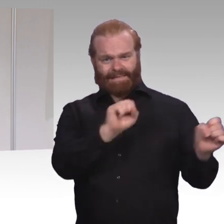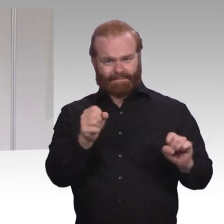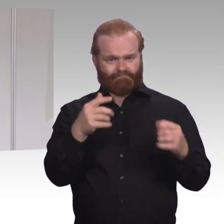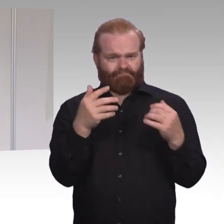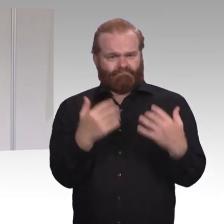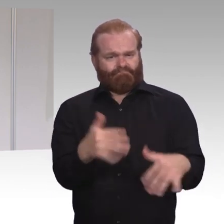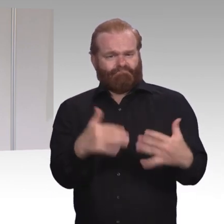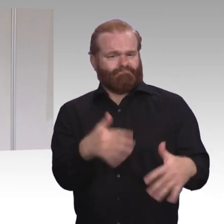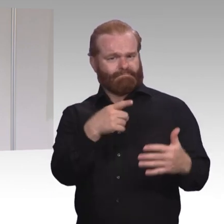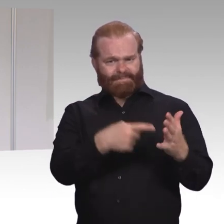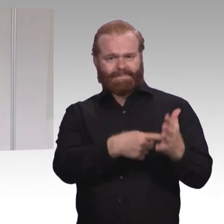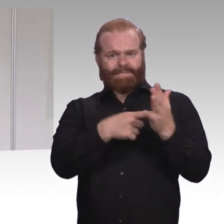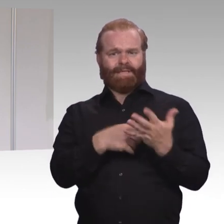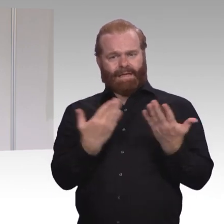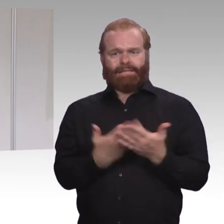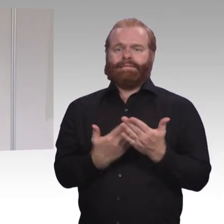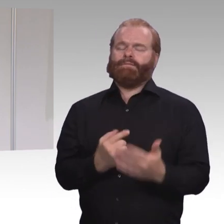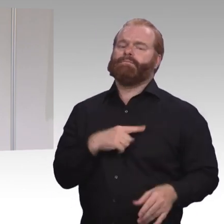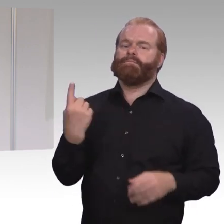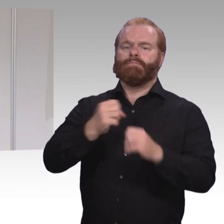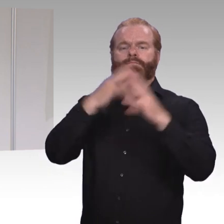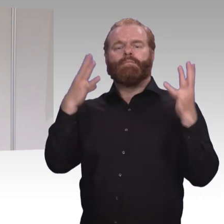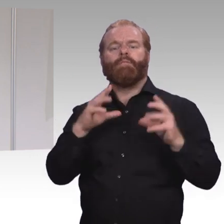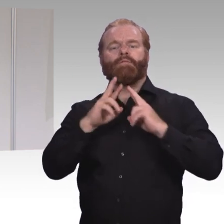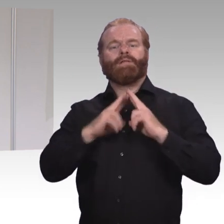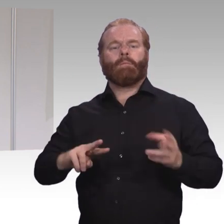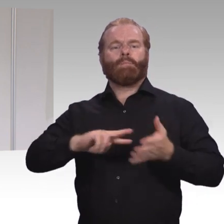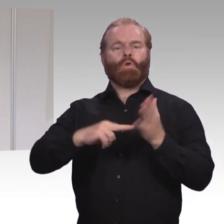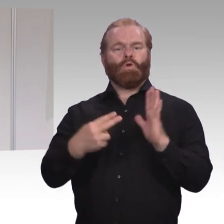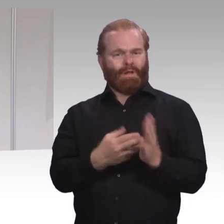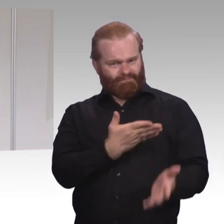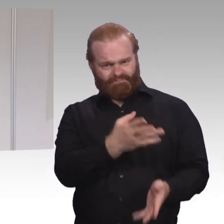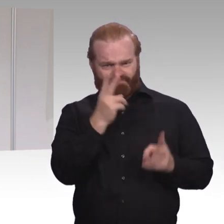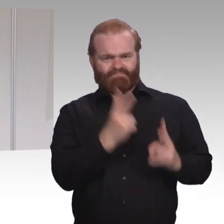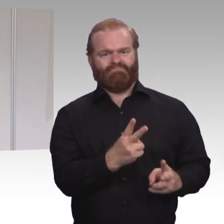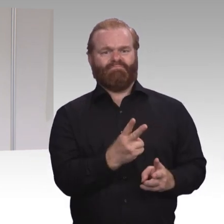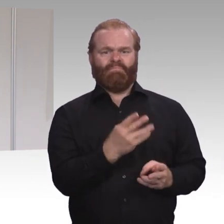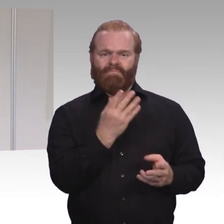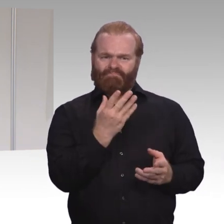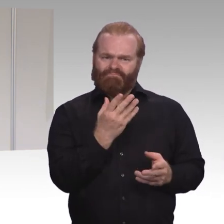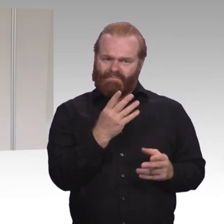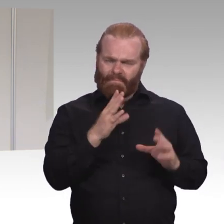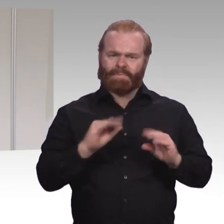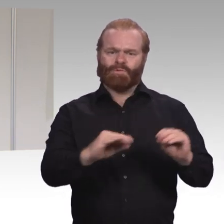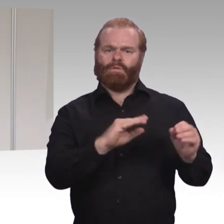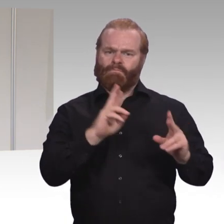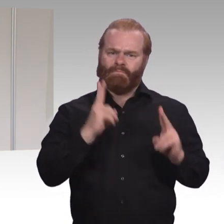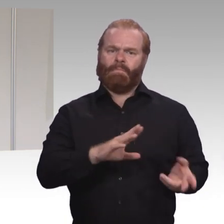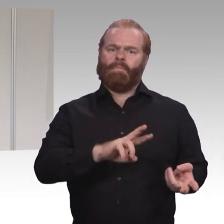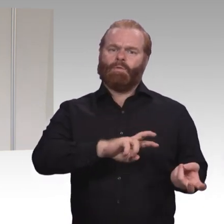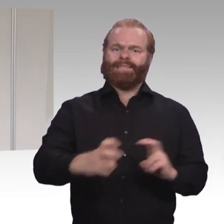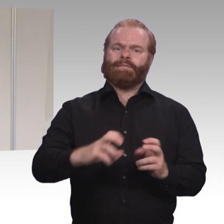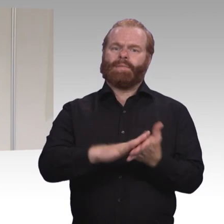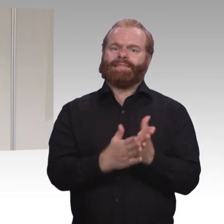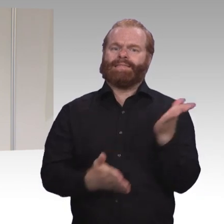unsere Anerkennung und unseren Dank. Unsere Mandate, unsere Einsätze sind nie Selbstzweck. Sie müssen immer